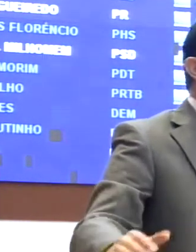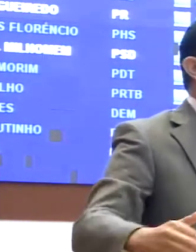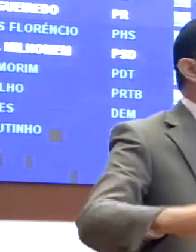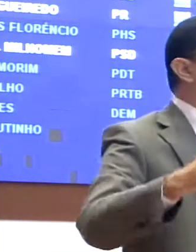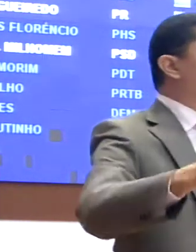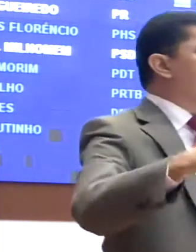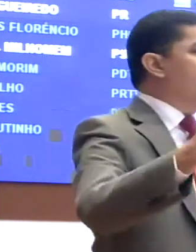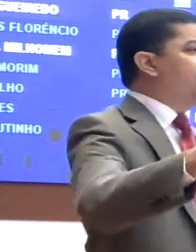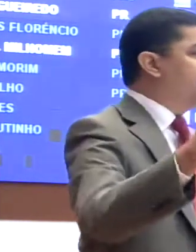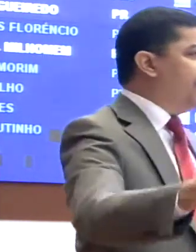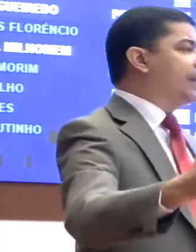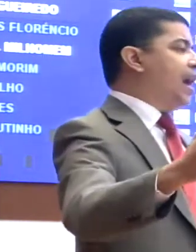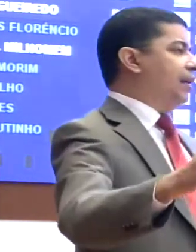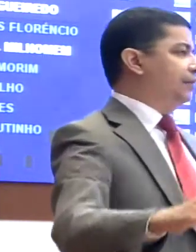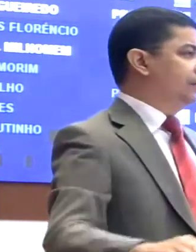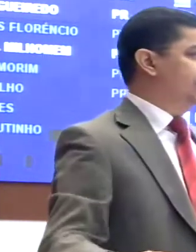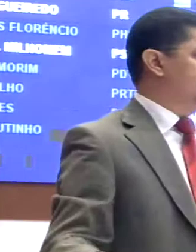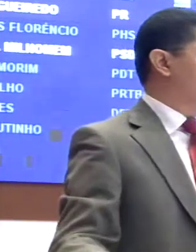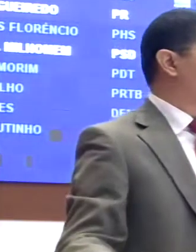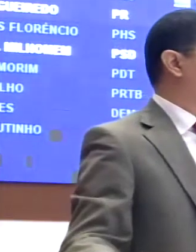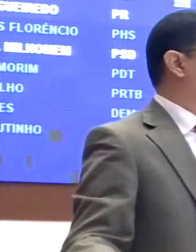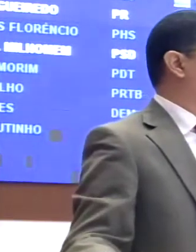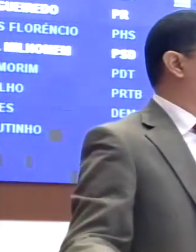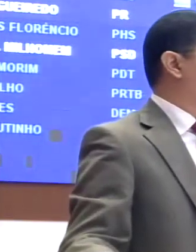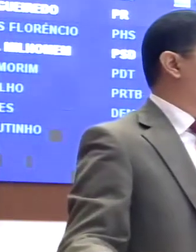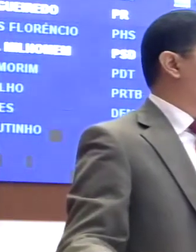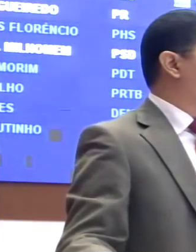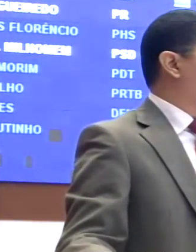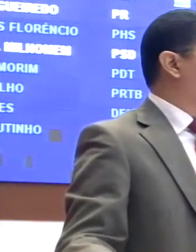Então, ao longo de toda a minha vida,